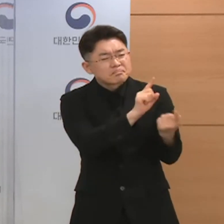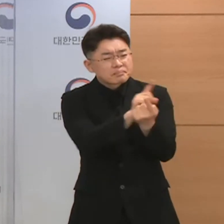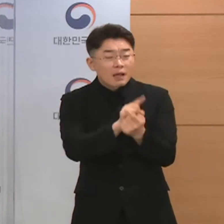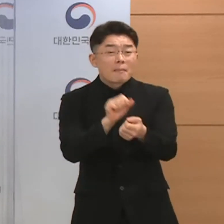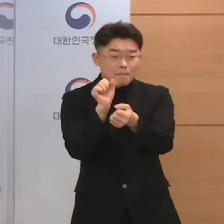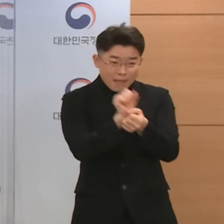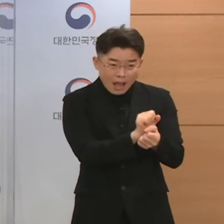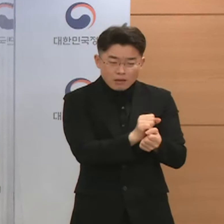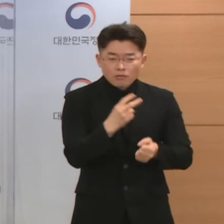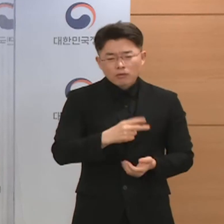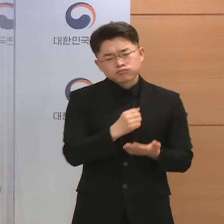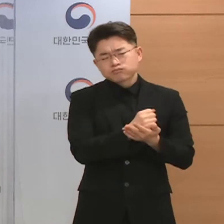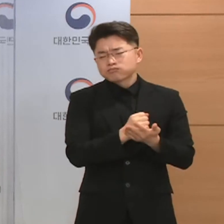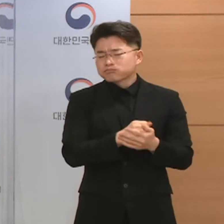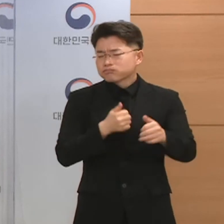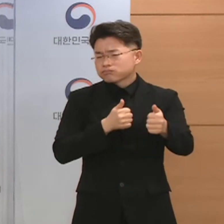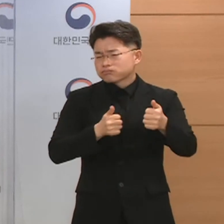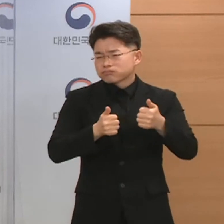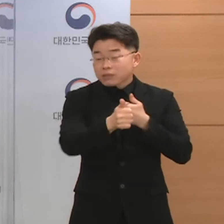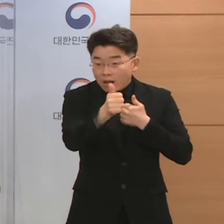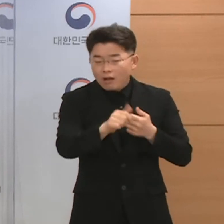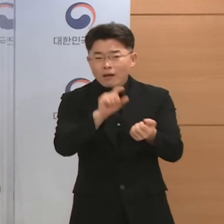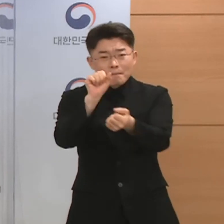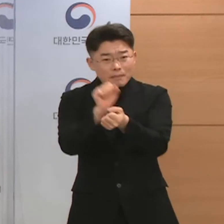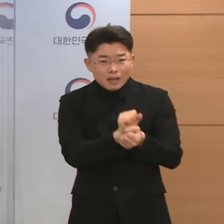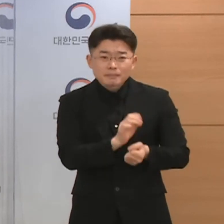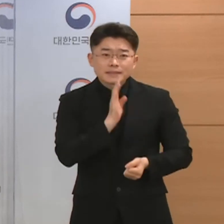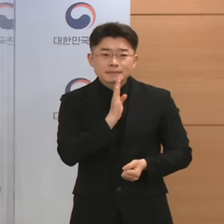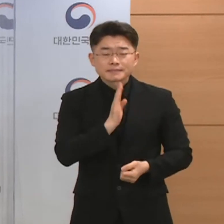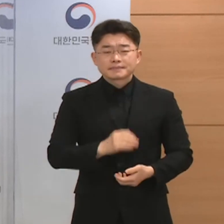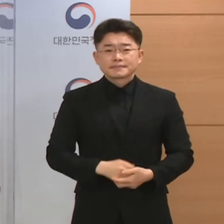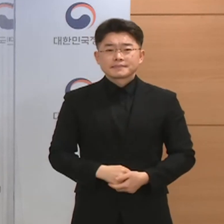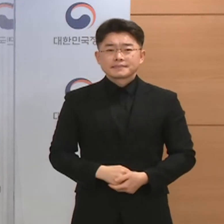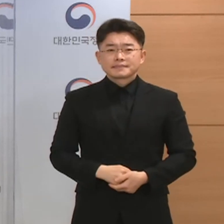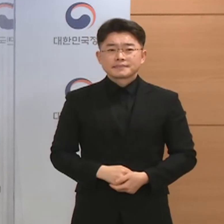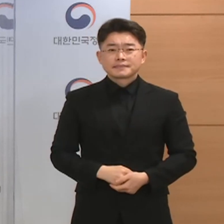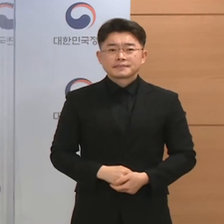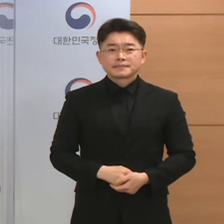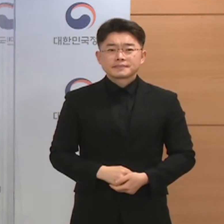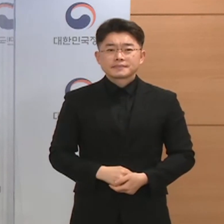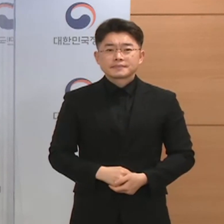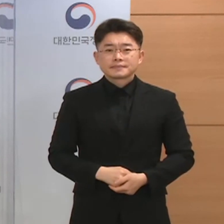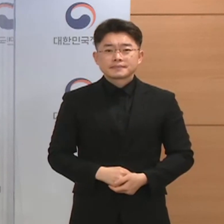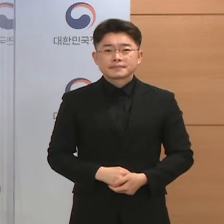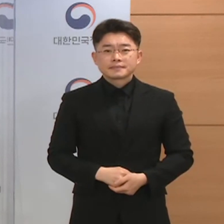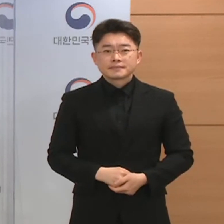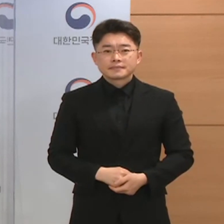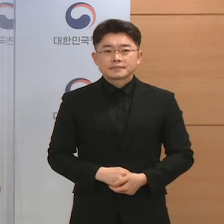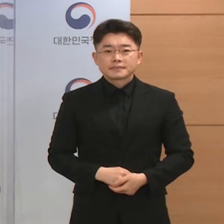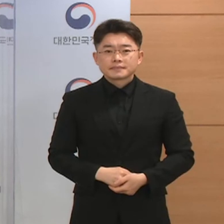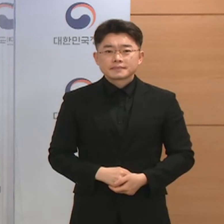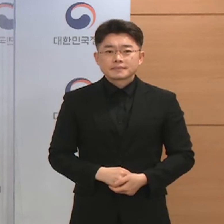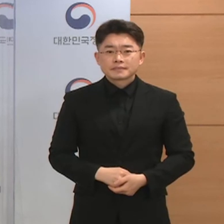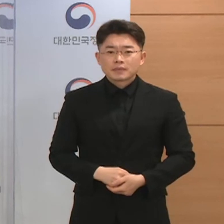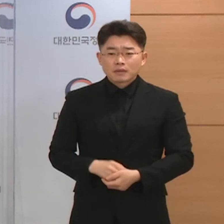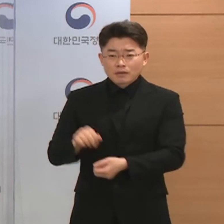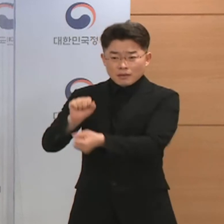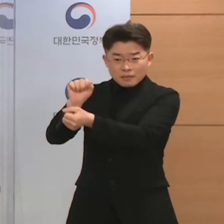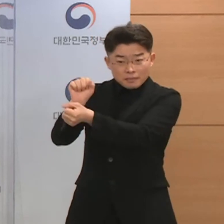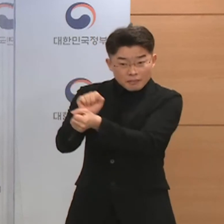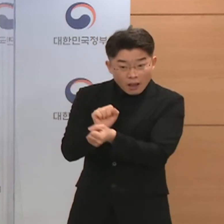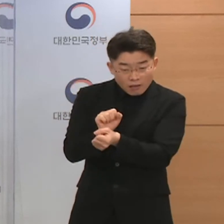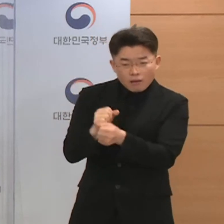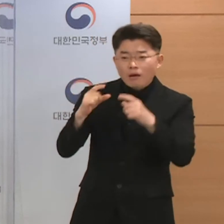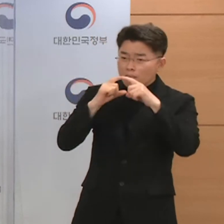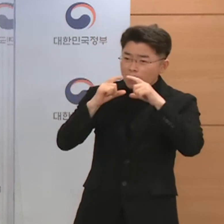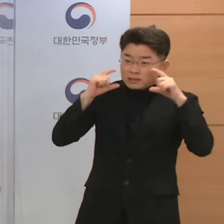감염에 의해서 이렇게 감염이 전파된다고 설명드린 바 있습니다. 이러한 전파를 마스크로 막기는 굉장히 어렵습니다.